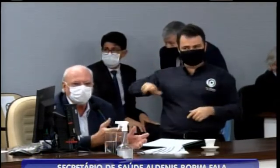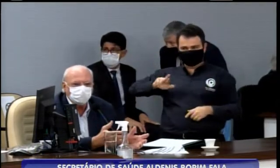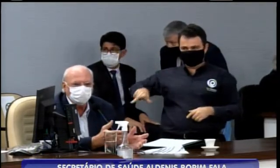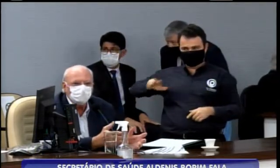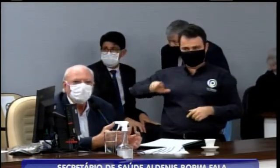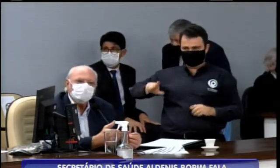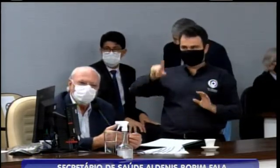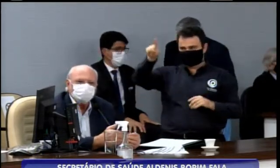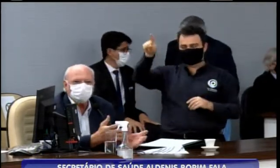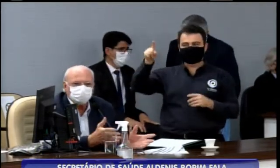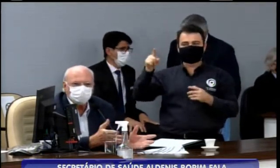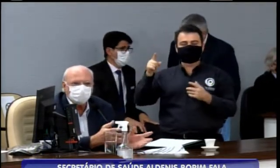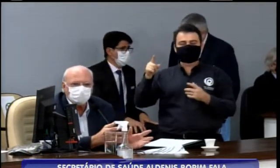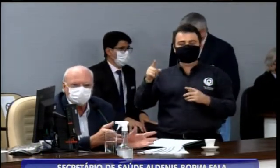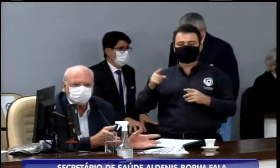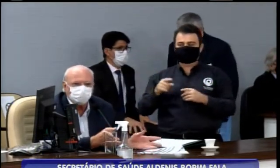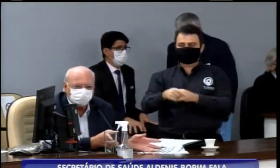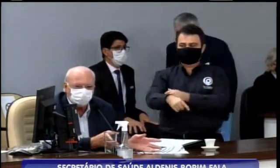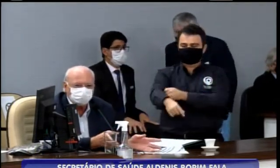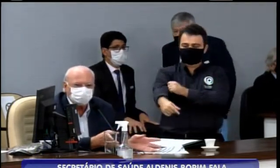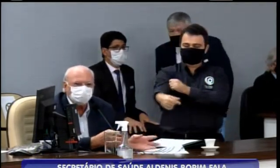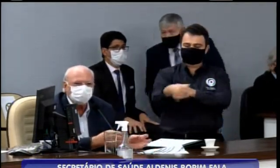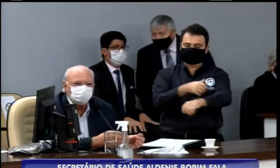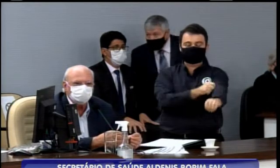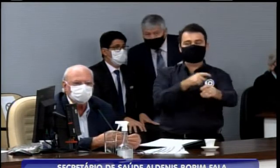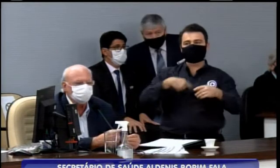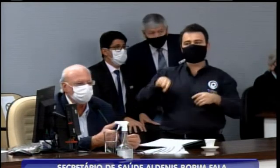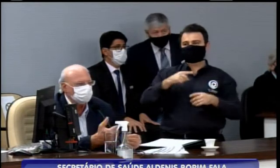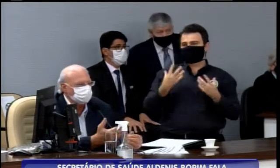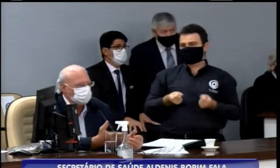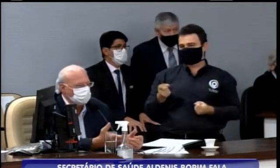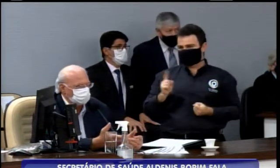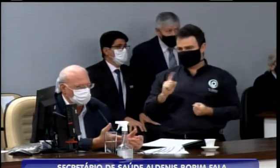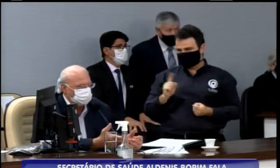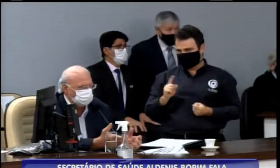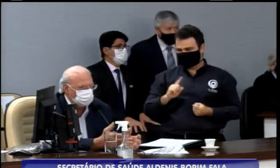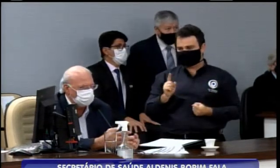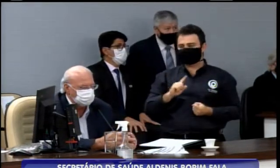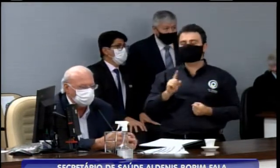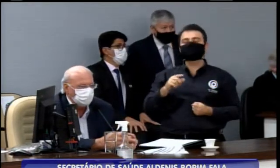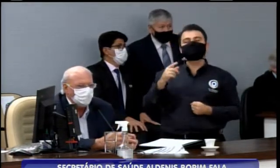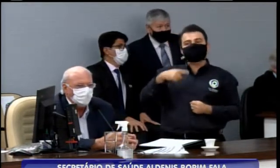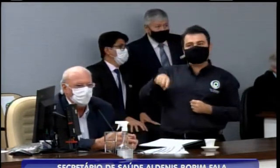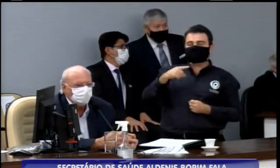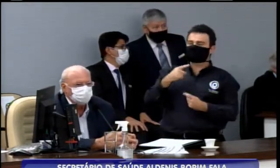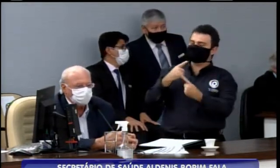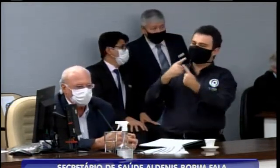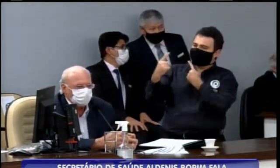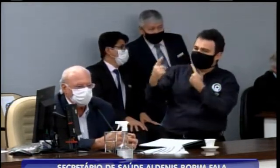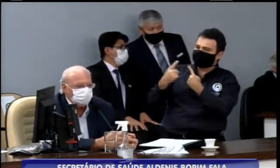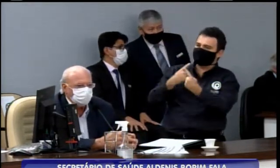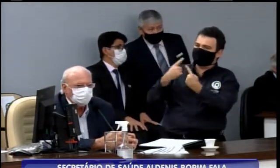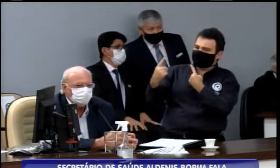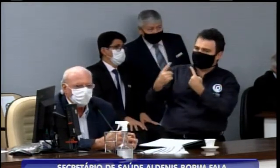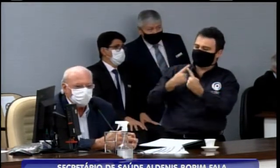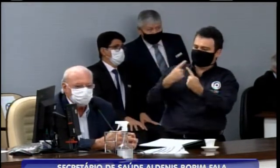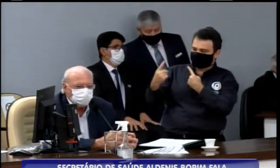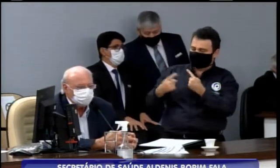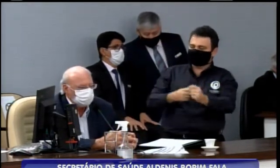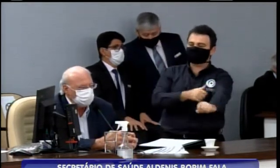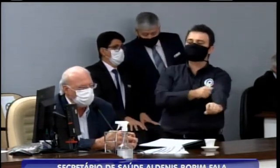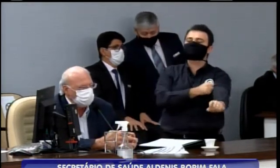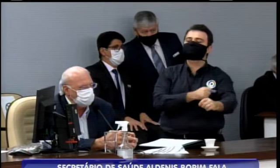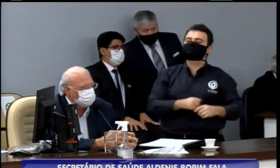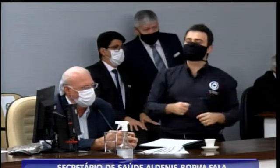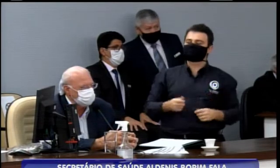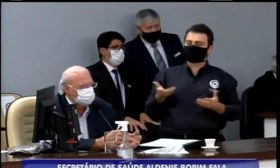do Estado. Por exemplo, isso foi uma coisa que nós não aceitamos e fizemos a contraproposta. Hoje à tarde, a